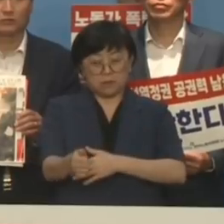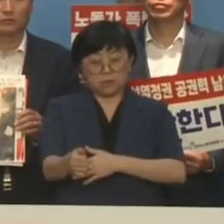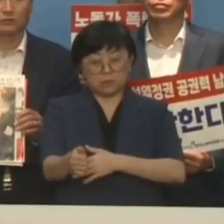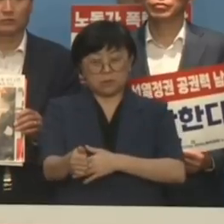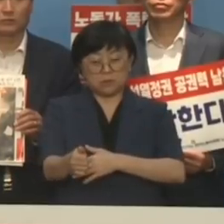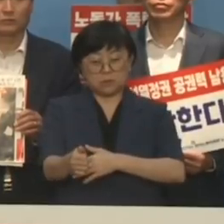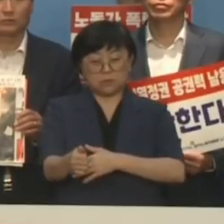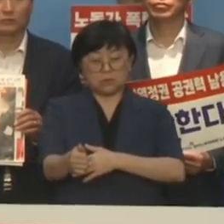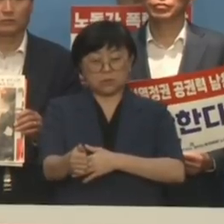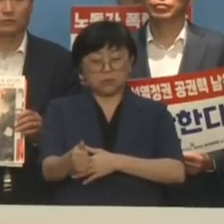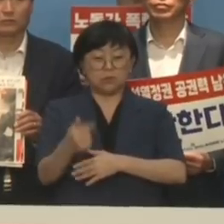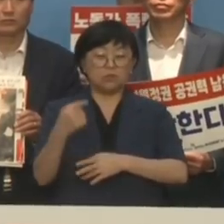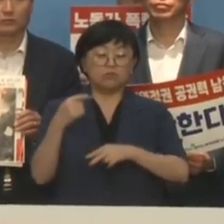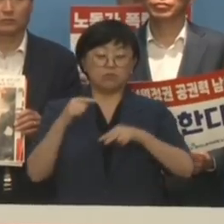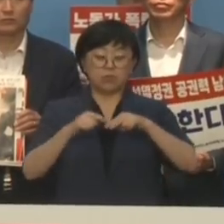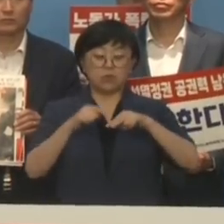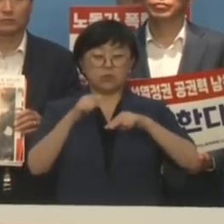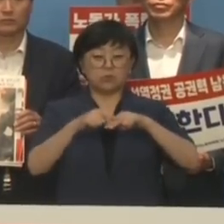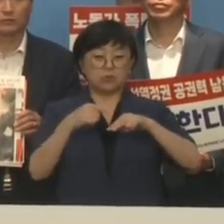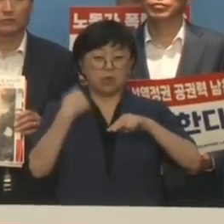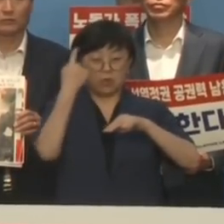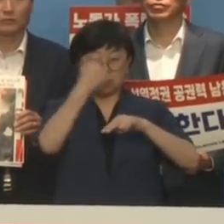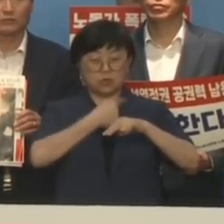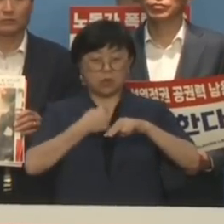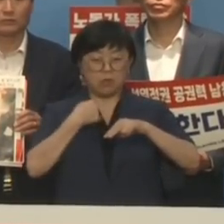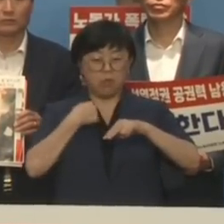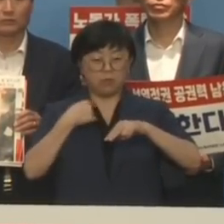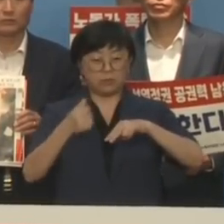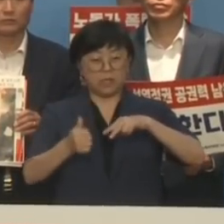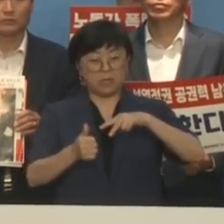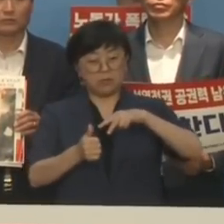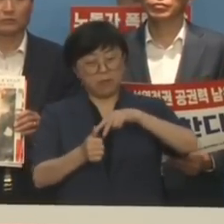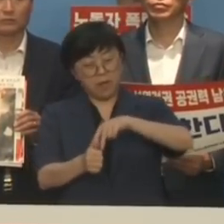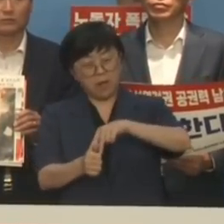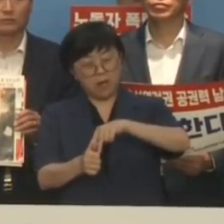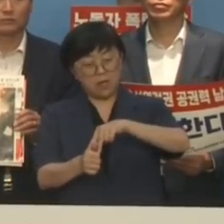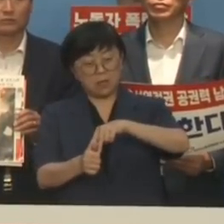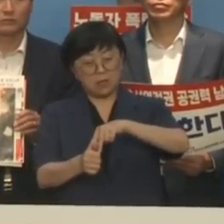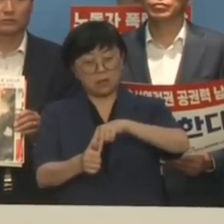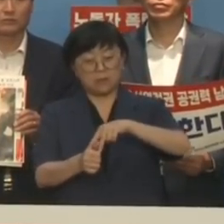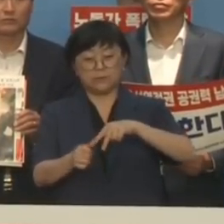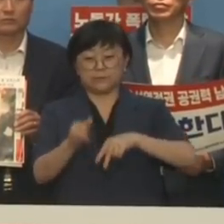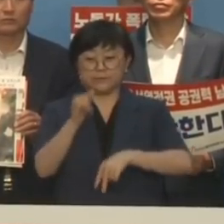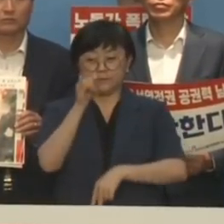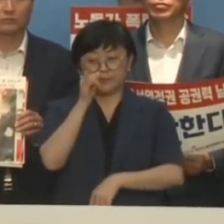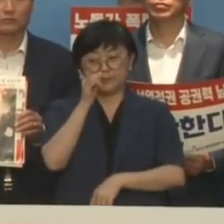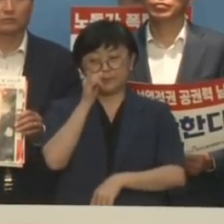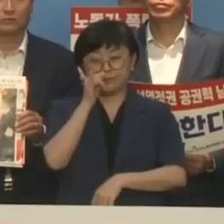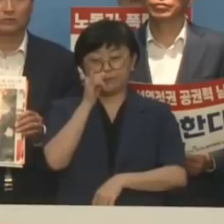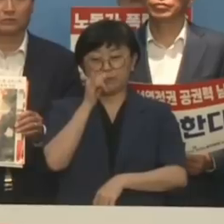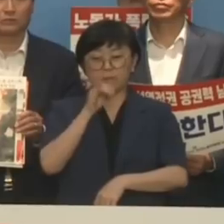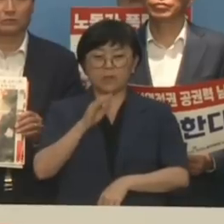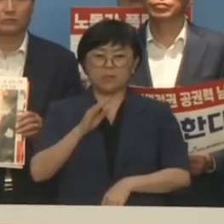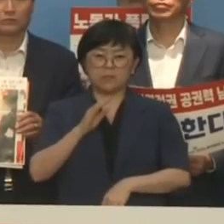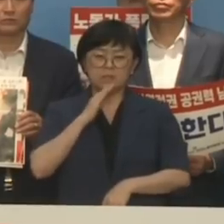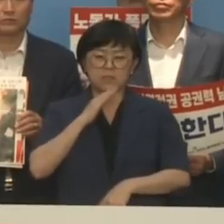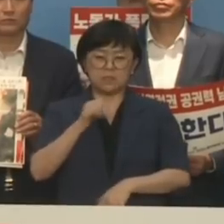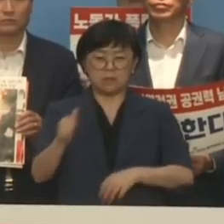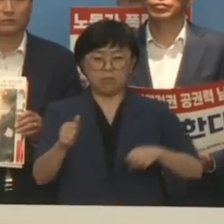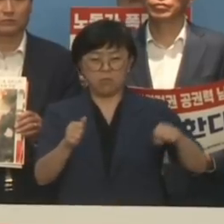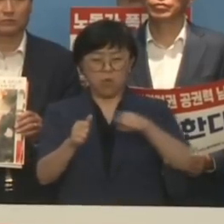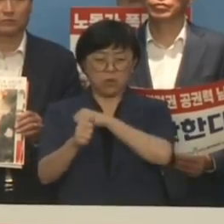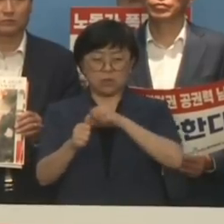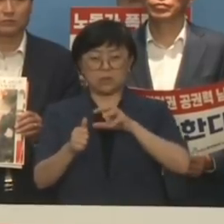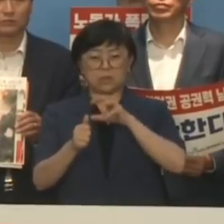엎어뜨리고 무릎으로 얼굴과 몸 사이에 있는 목을 짓누르는 엄청난